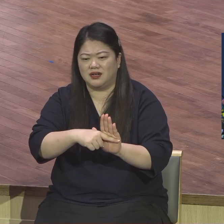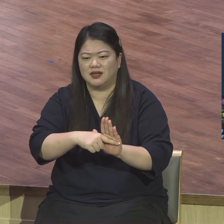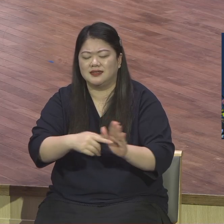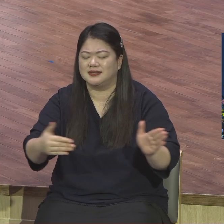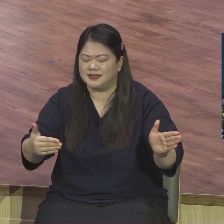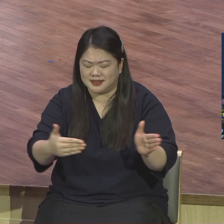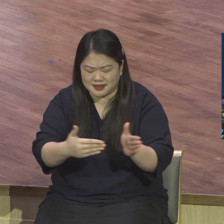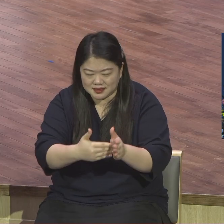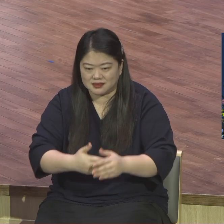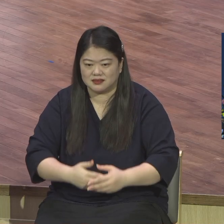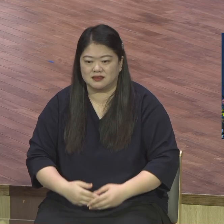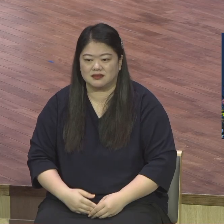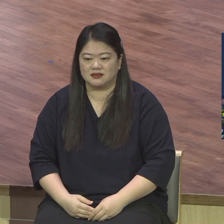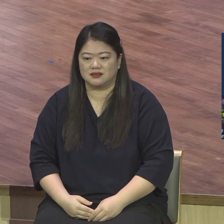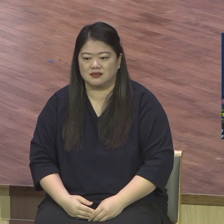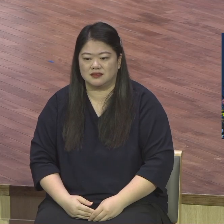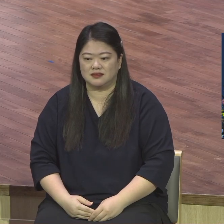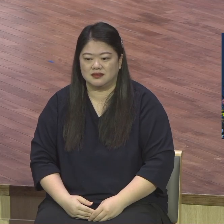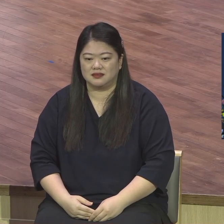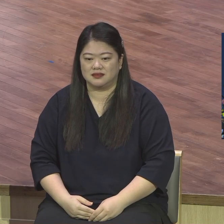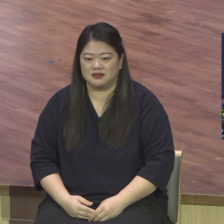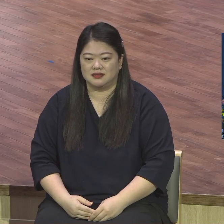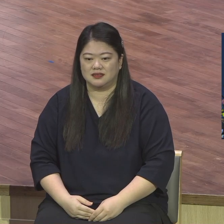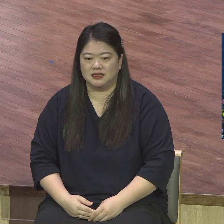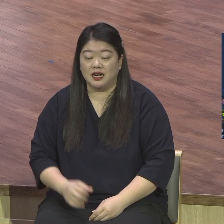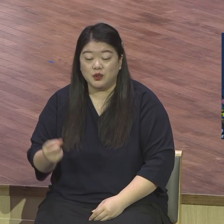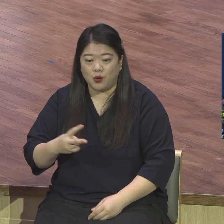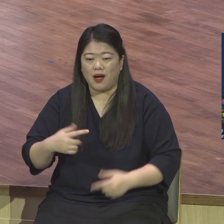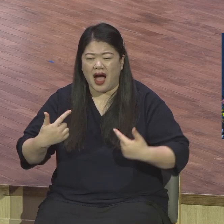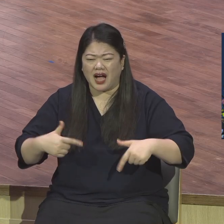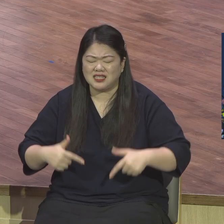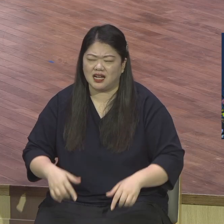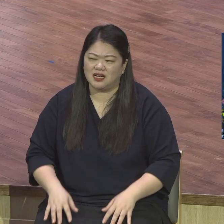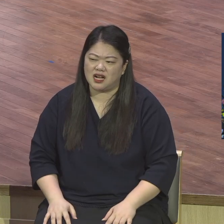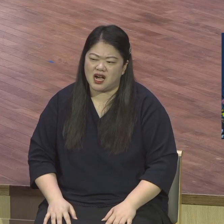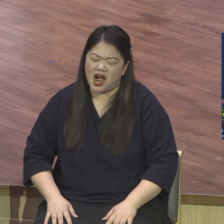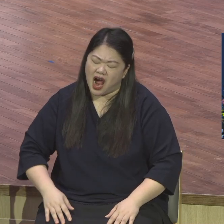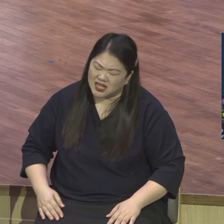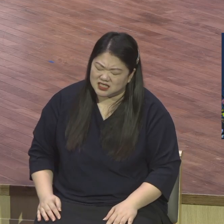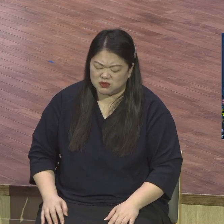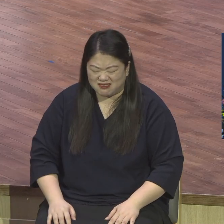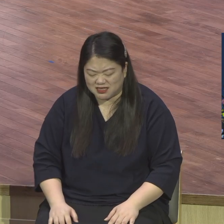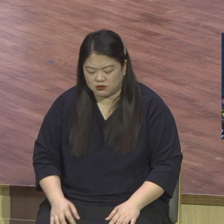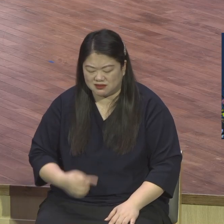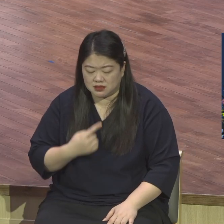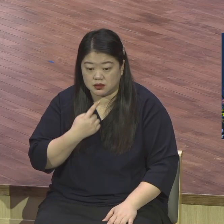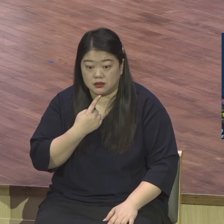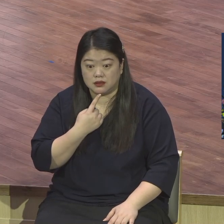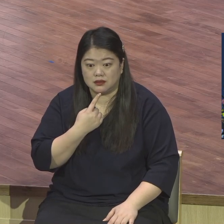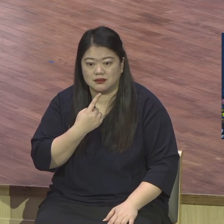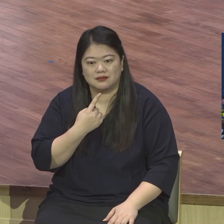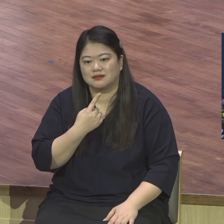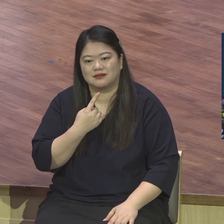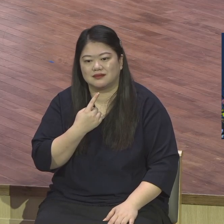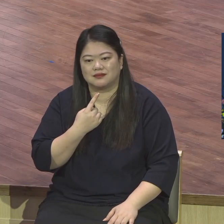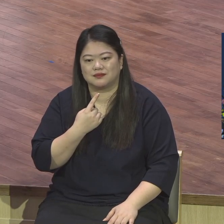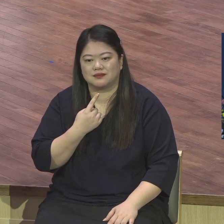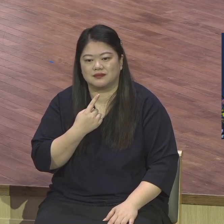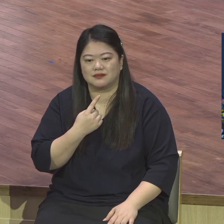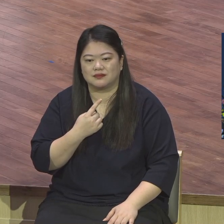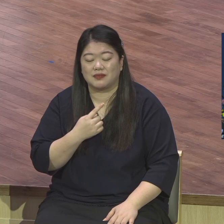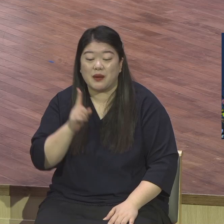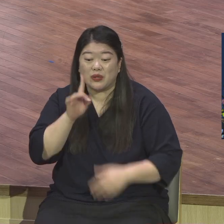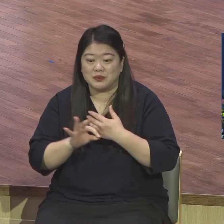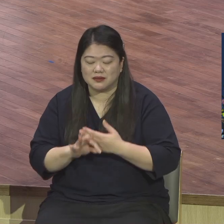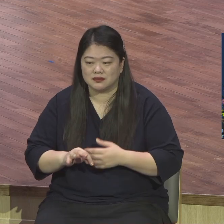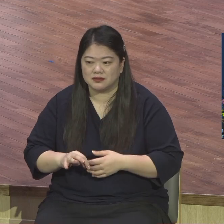습관조 체질적으로 그런 사람들이 있어요. 매 부정적이야. 그래야 좀 똑똑하게 보여. 그래야 좀 남다르게